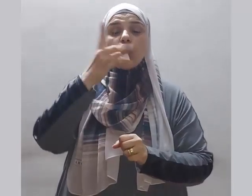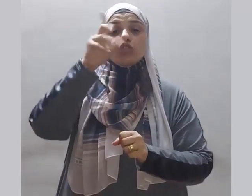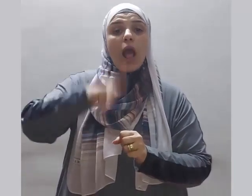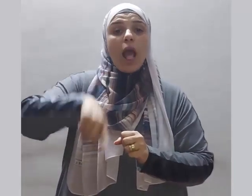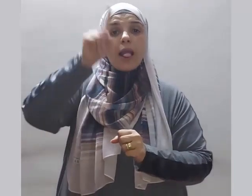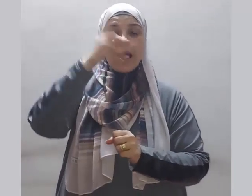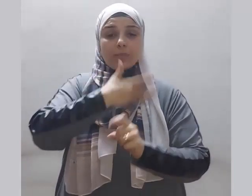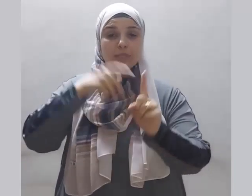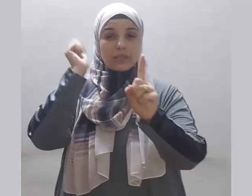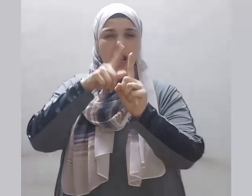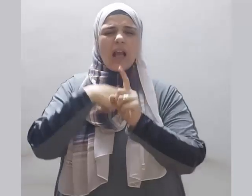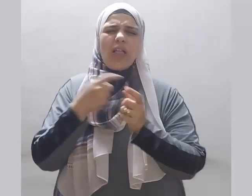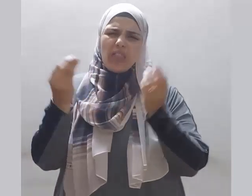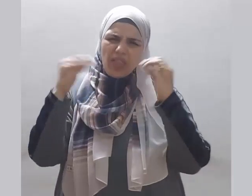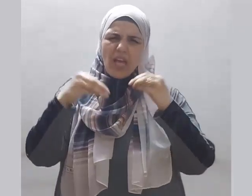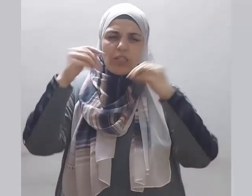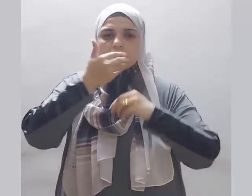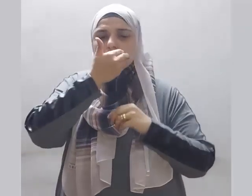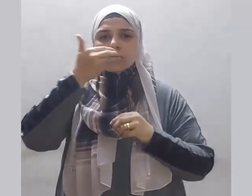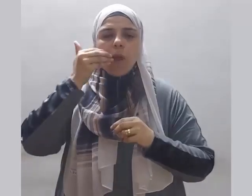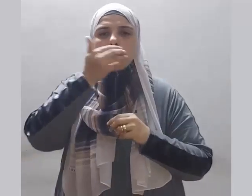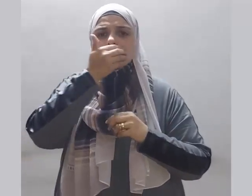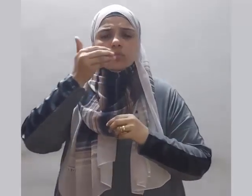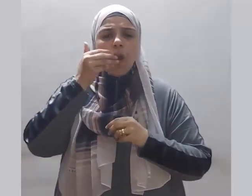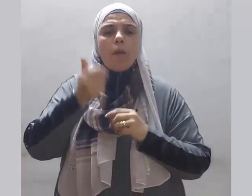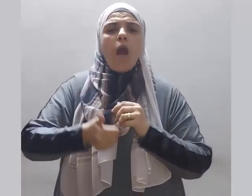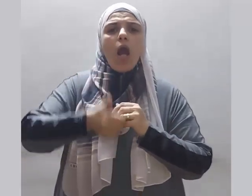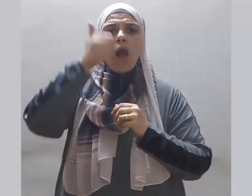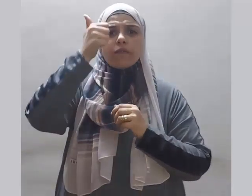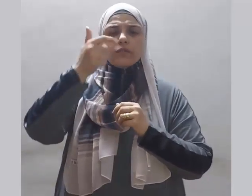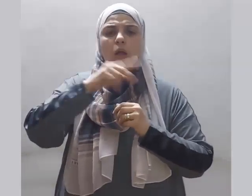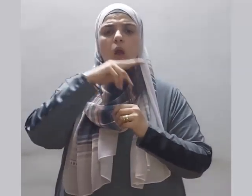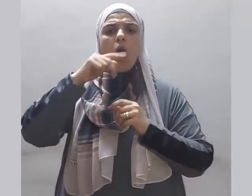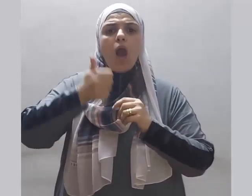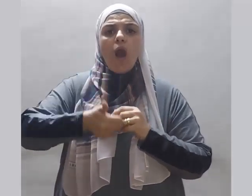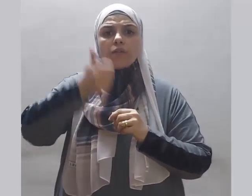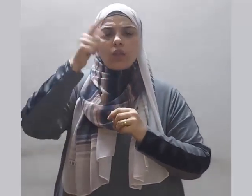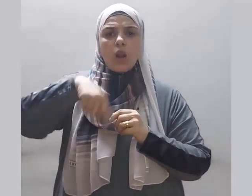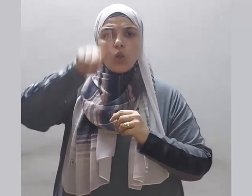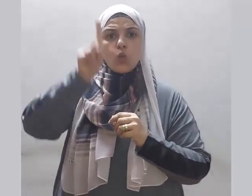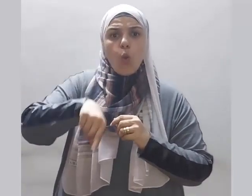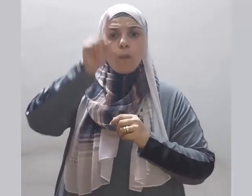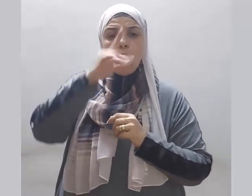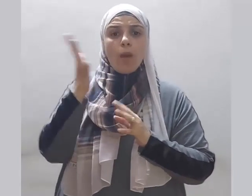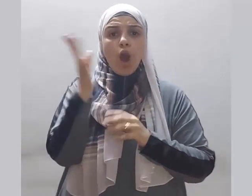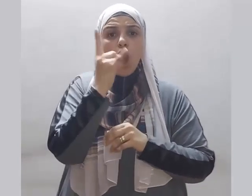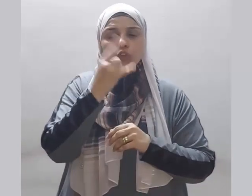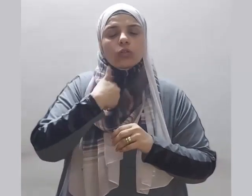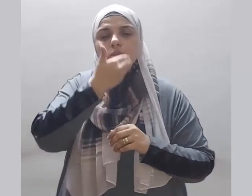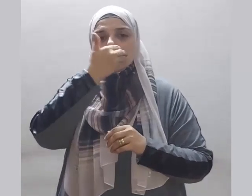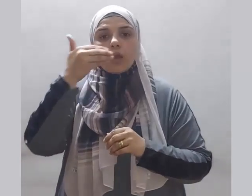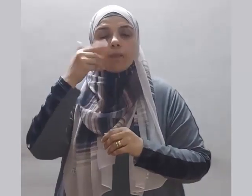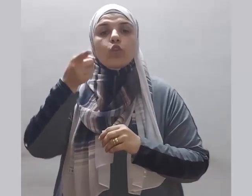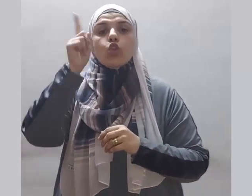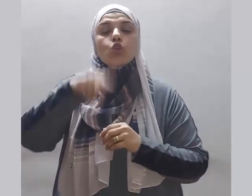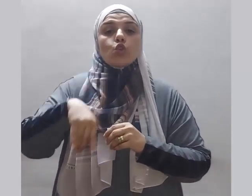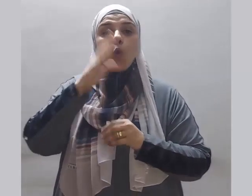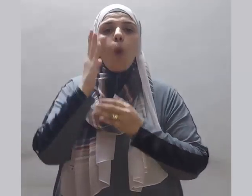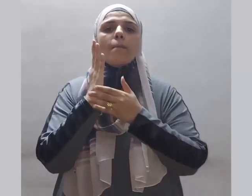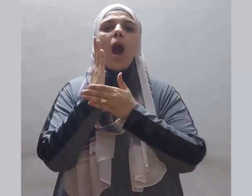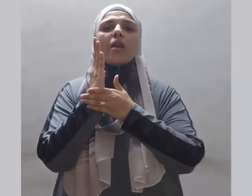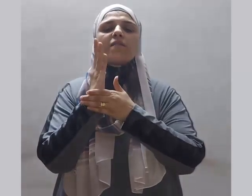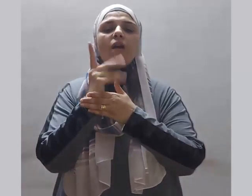الحجه الاكثار من الصيام فيها واكد هذه الايام صياما يوم عرفه